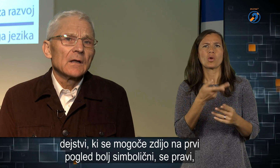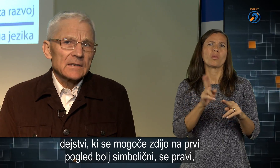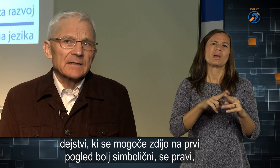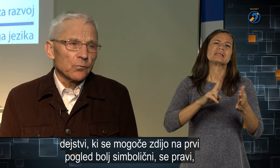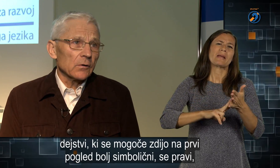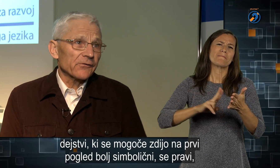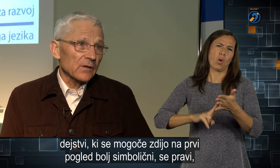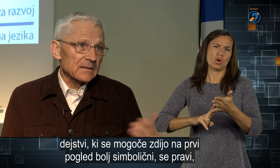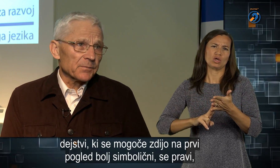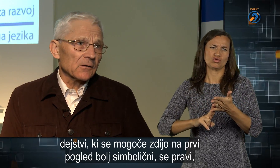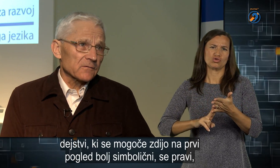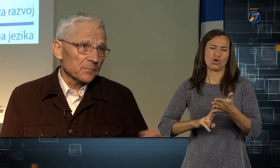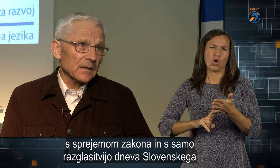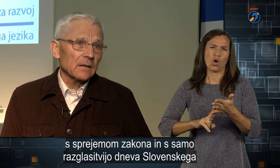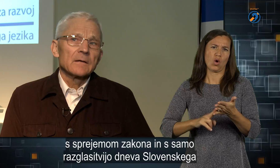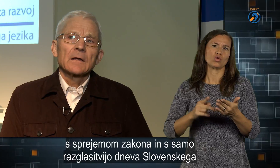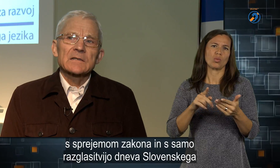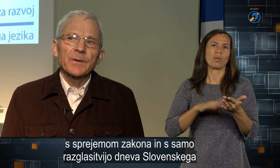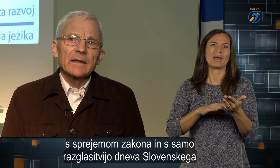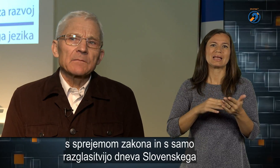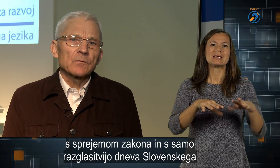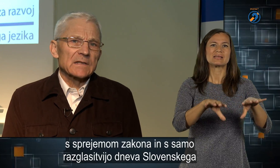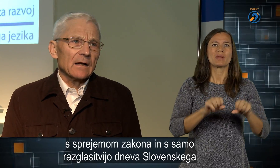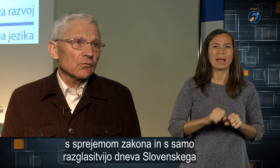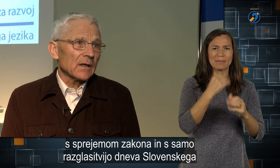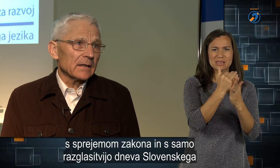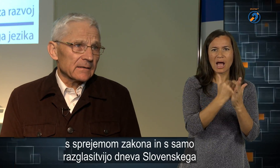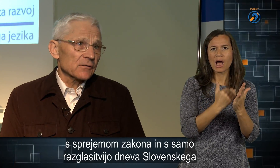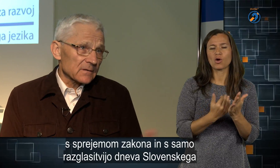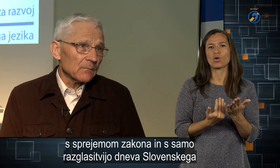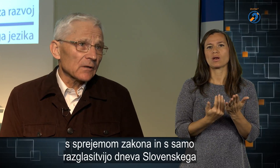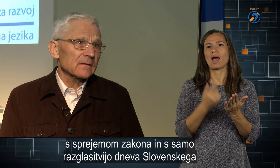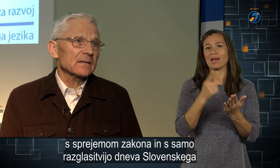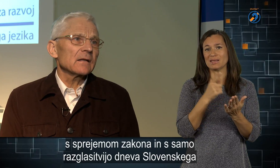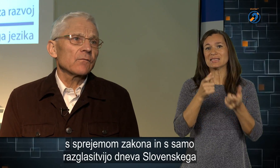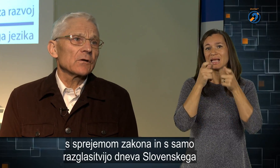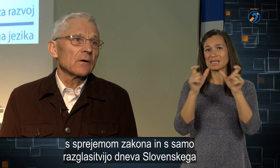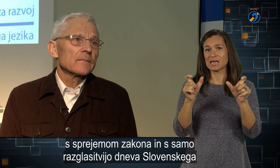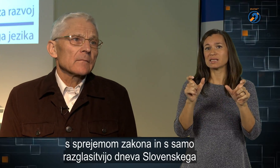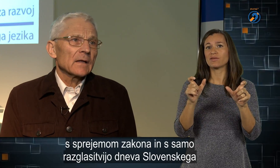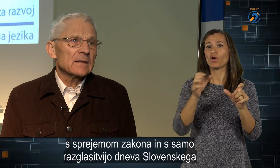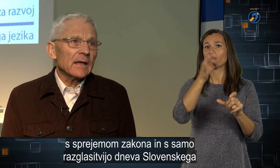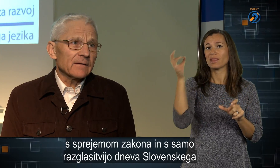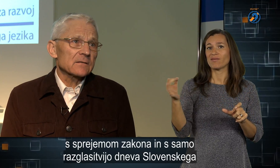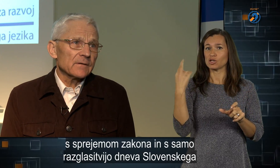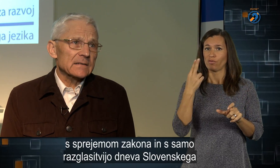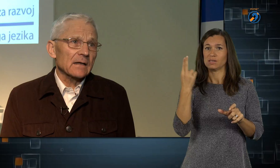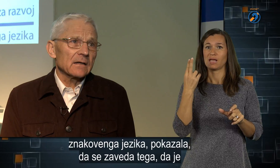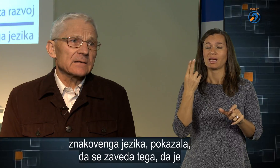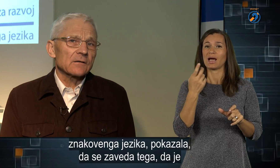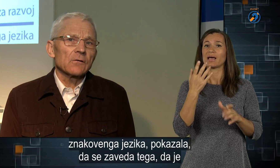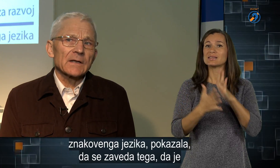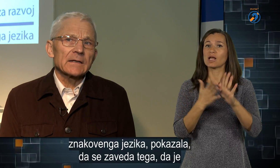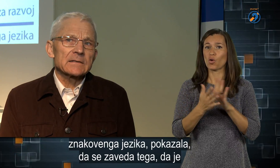bolj simbolične, se pravi pri sprejemom zakona in z samo razglasitvijo dneva